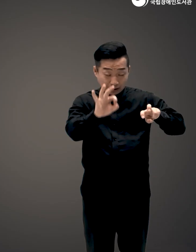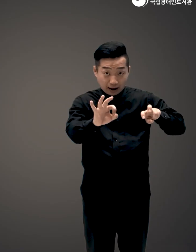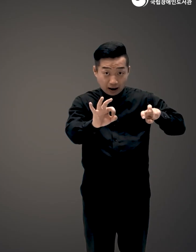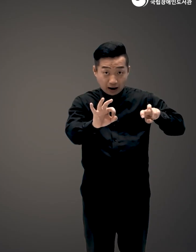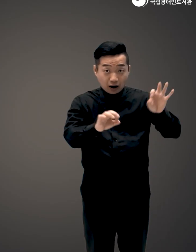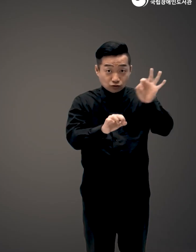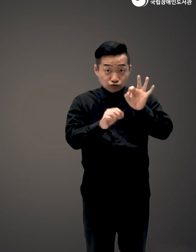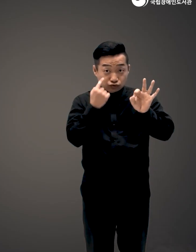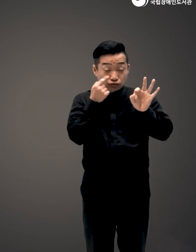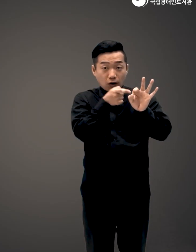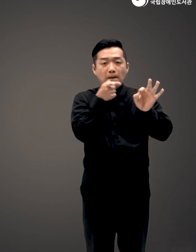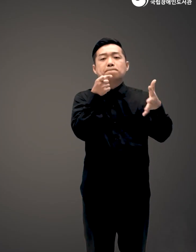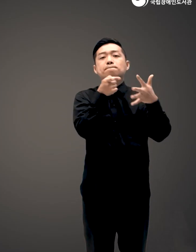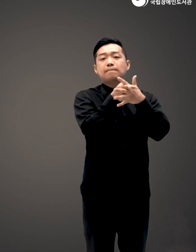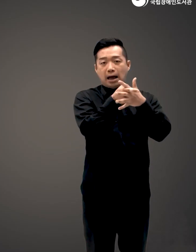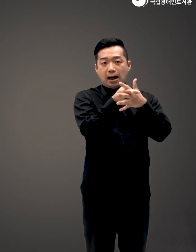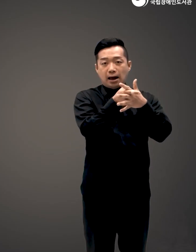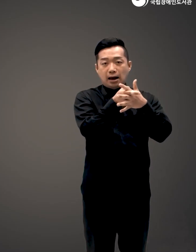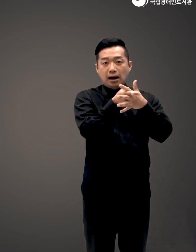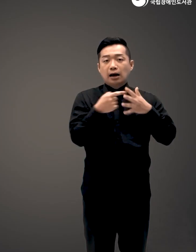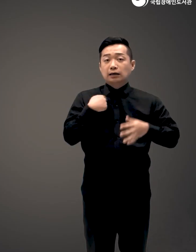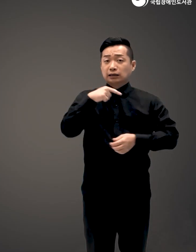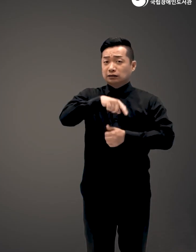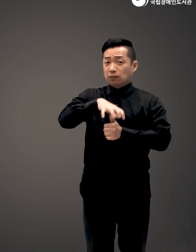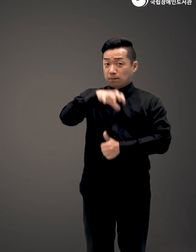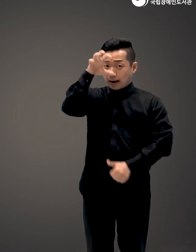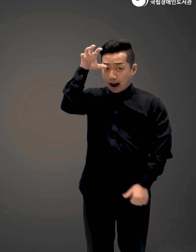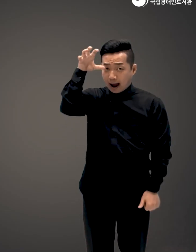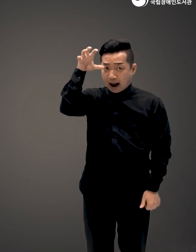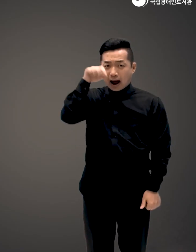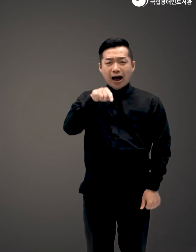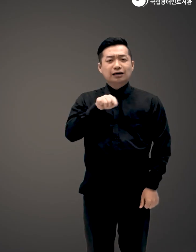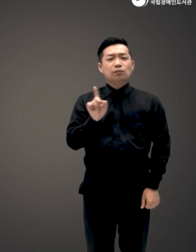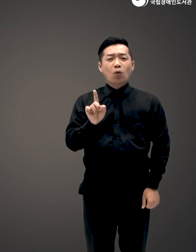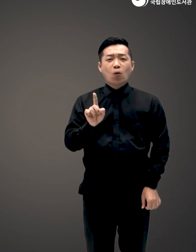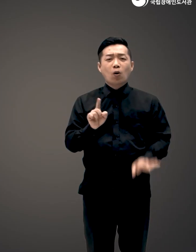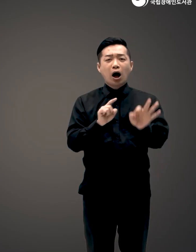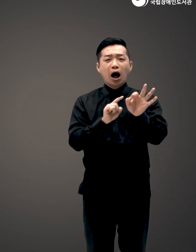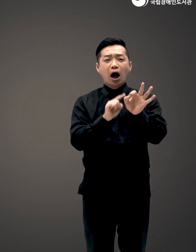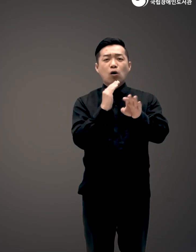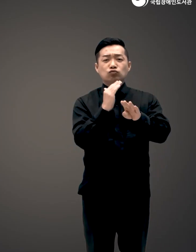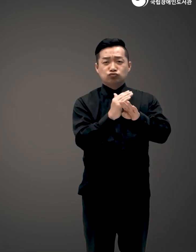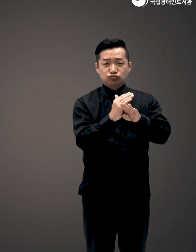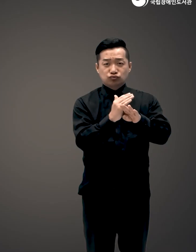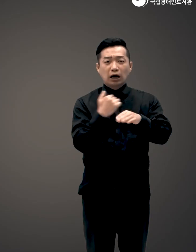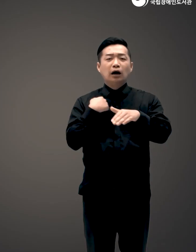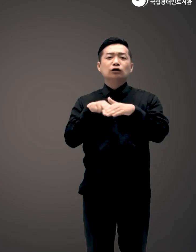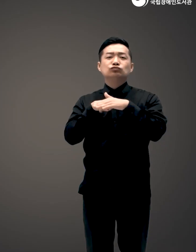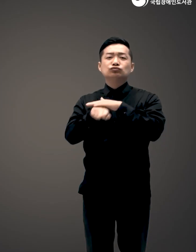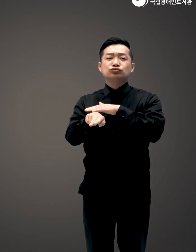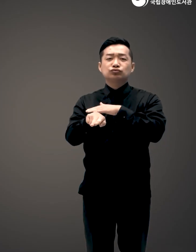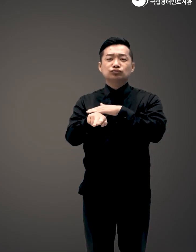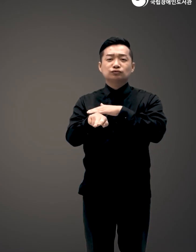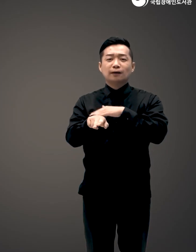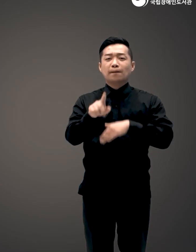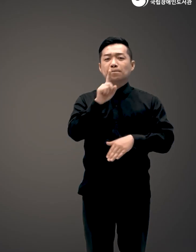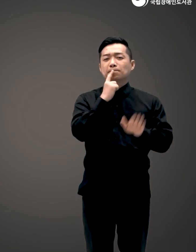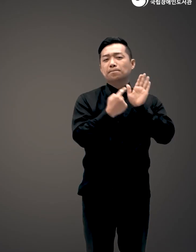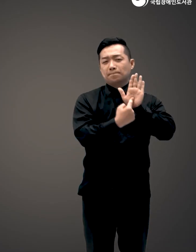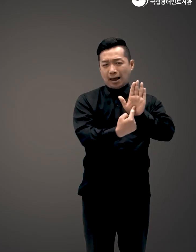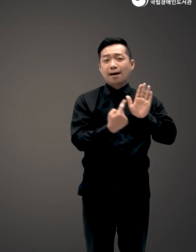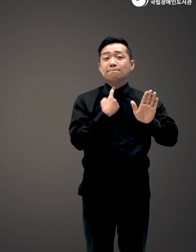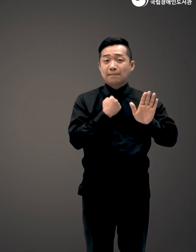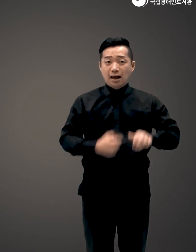나아가 그 구멍을 발견함으로써 그곳에서 벗어날 수 있다면 이를 자본주의에서의 탈주라는 시적 표현으로